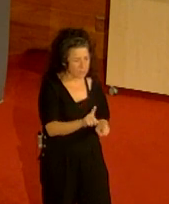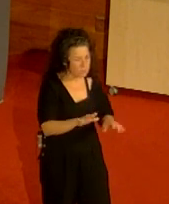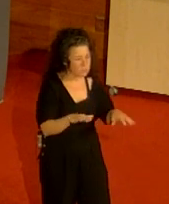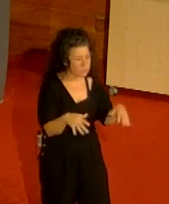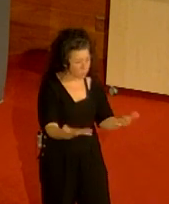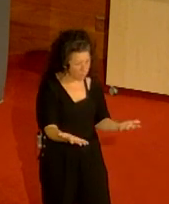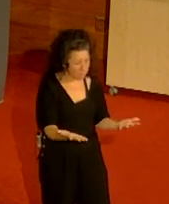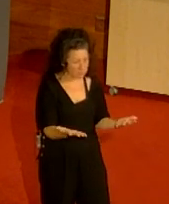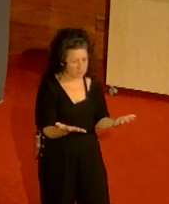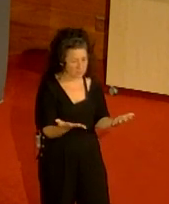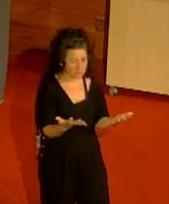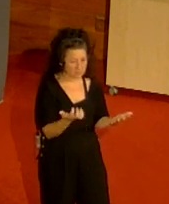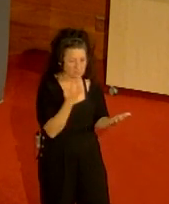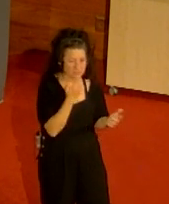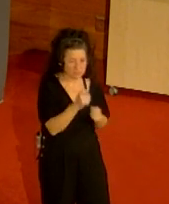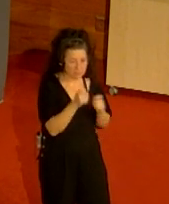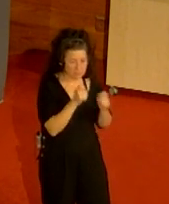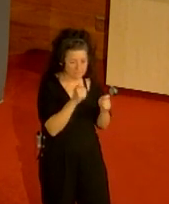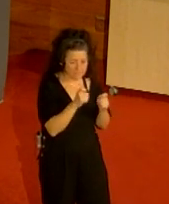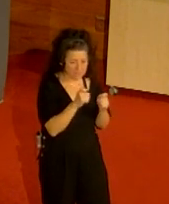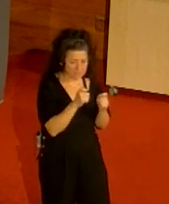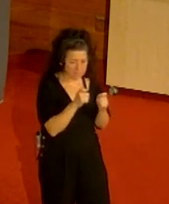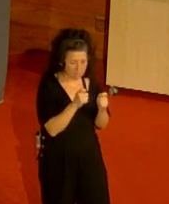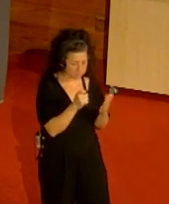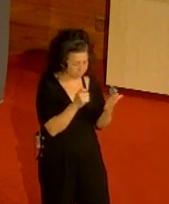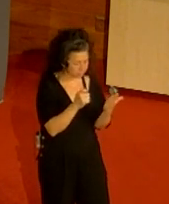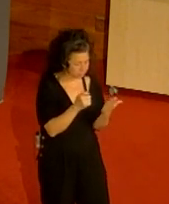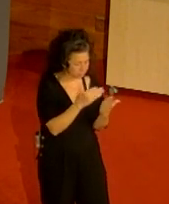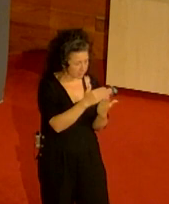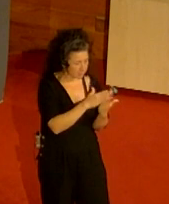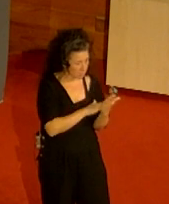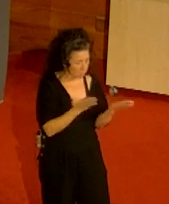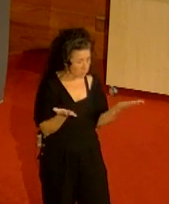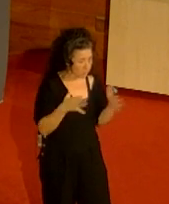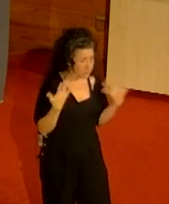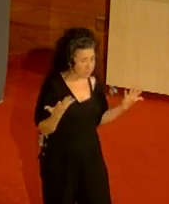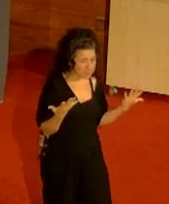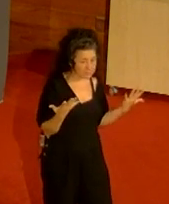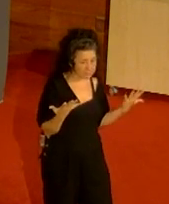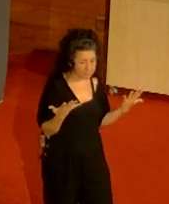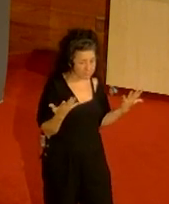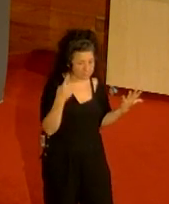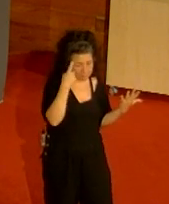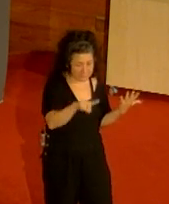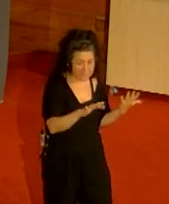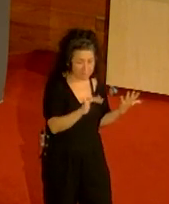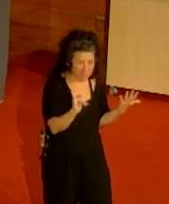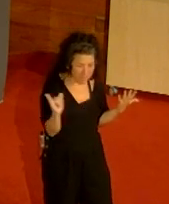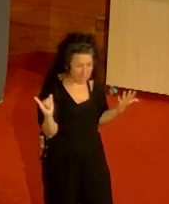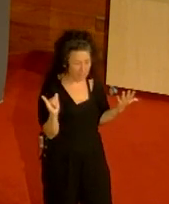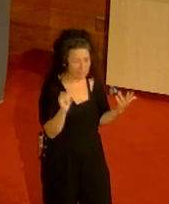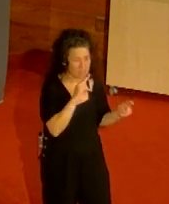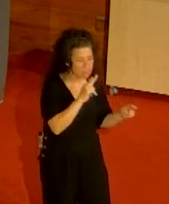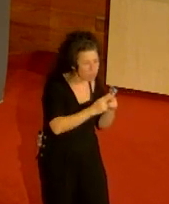cuando un periodista se enfrenta a la hoja en blanco y sabe que hay unos nombres,